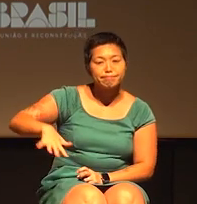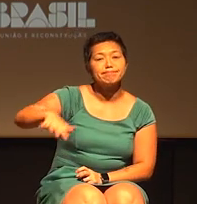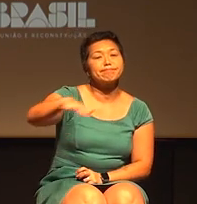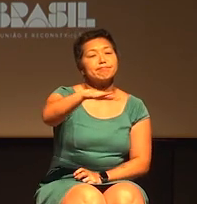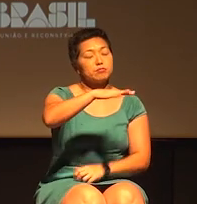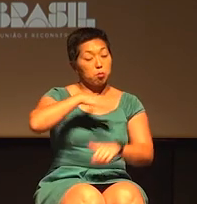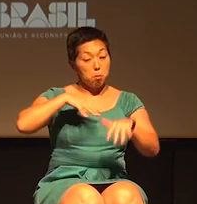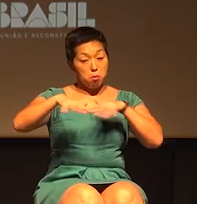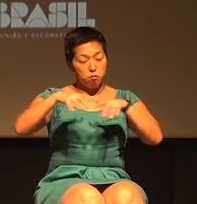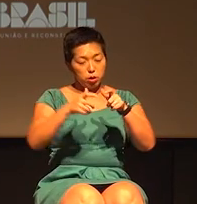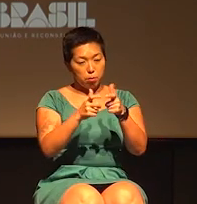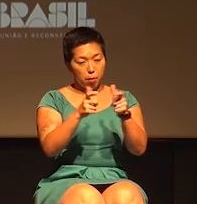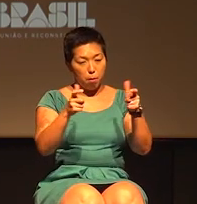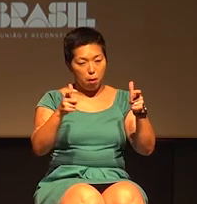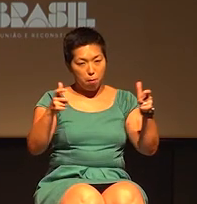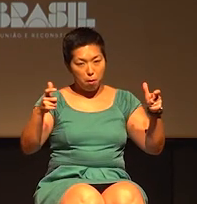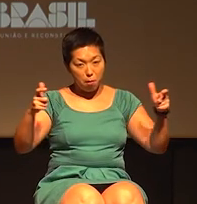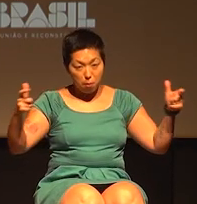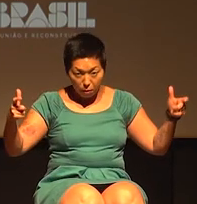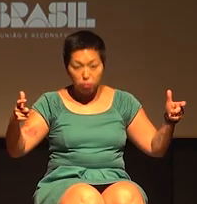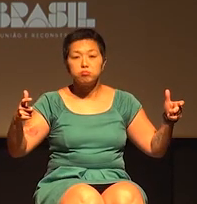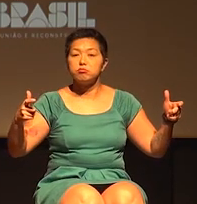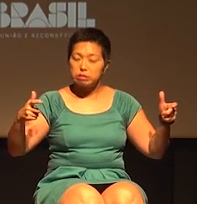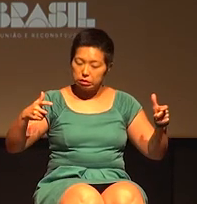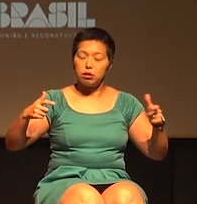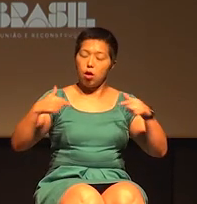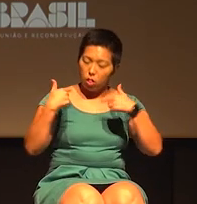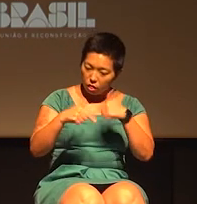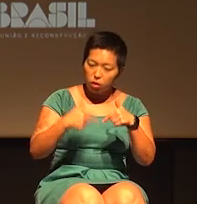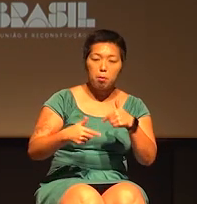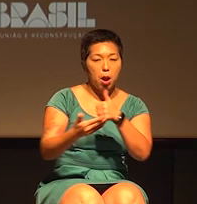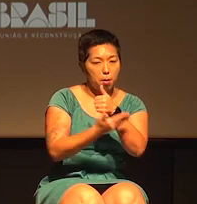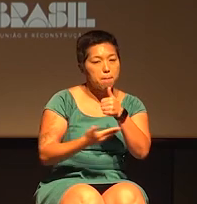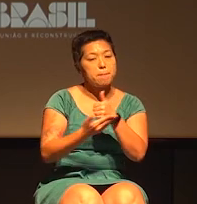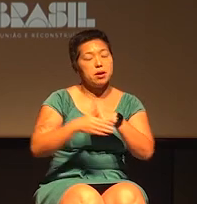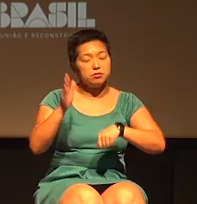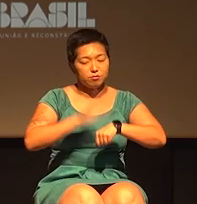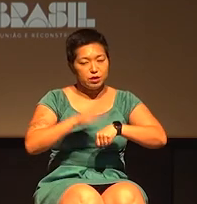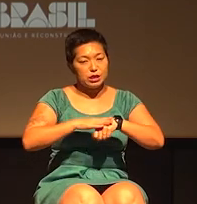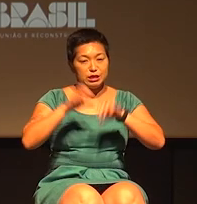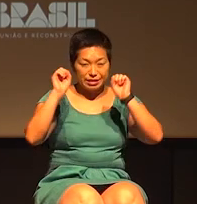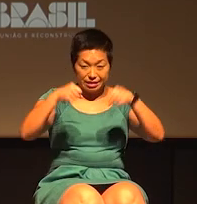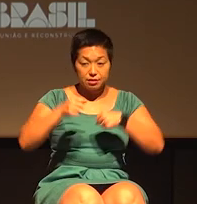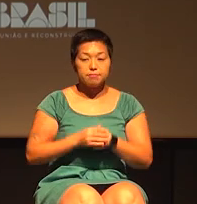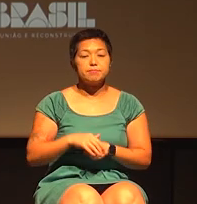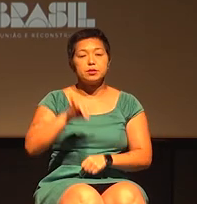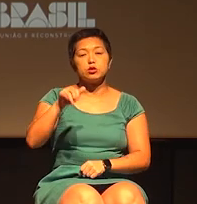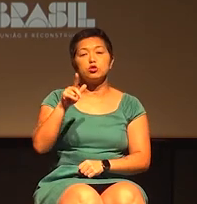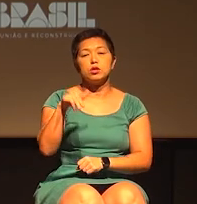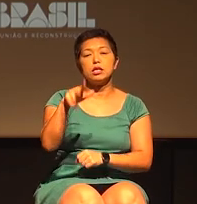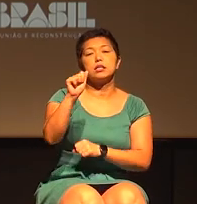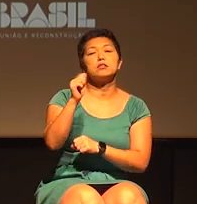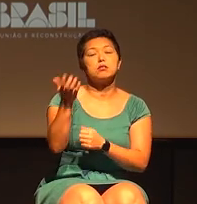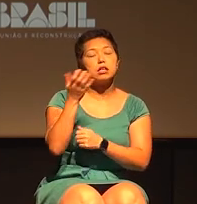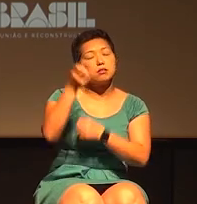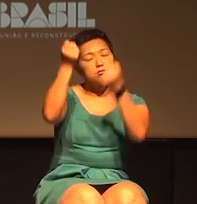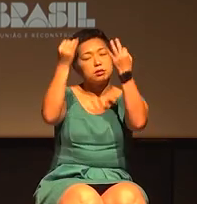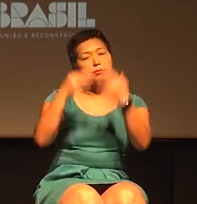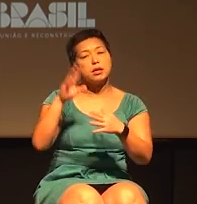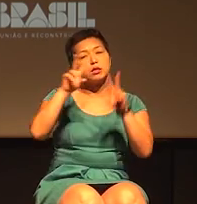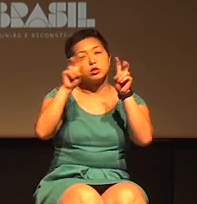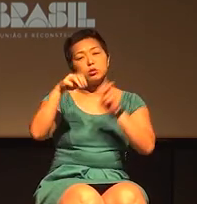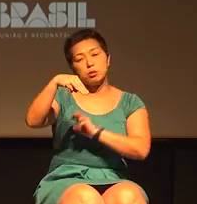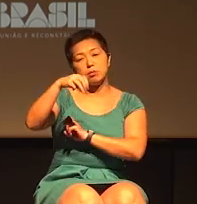movimentos que estão crescendo Estão realmente na base fazendo né Juliana eu queria muito você falasse né do do mtst